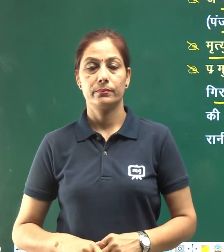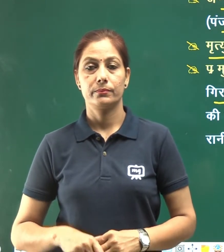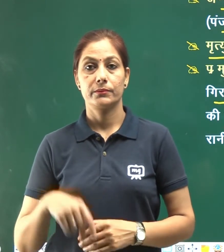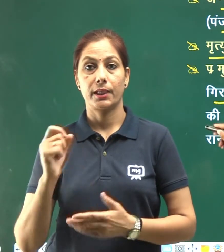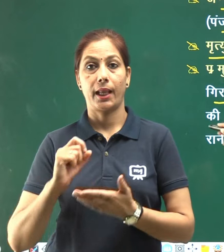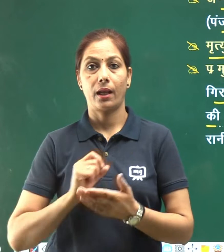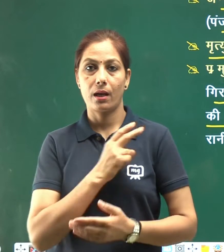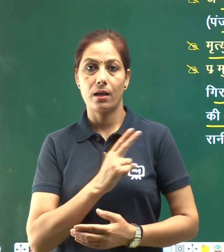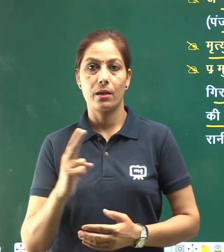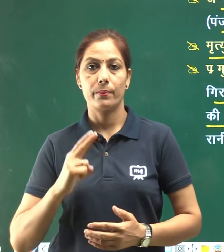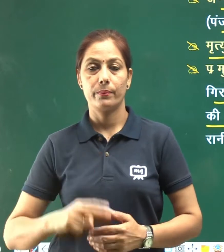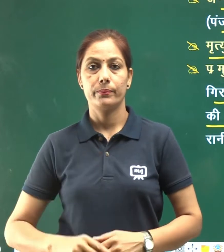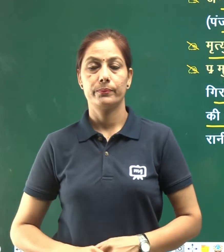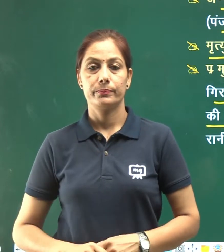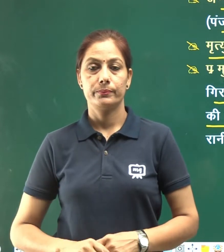यूकेलिप्टस की डाली,